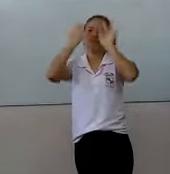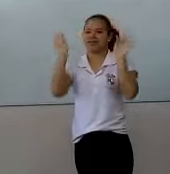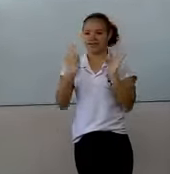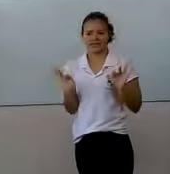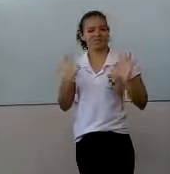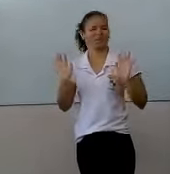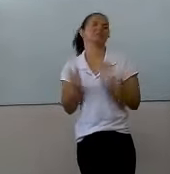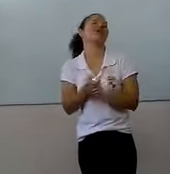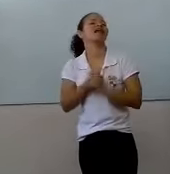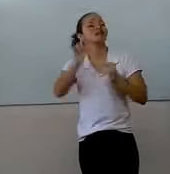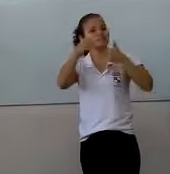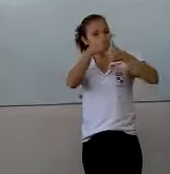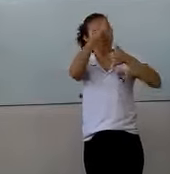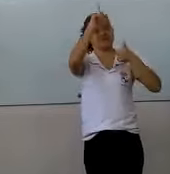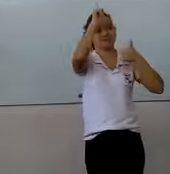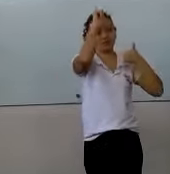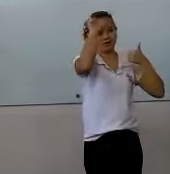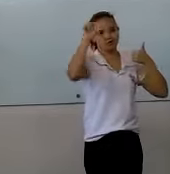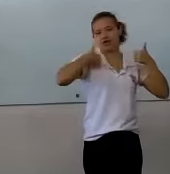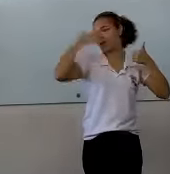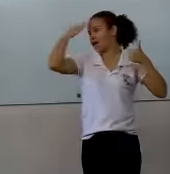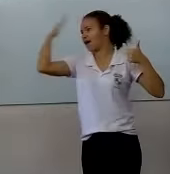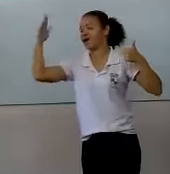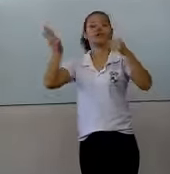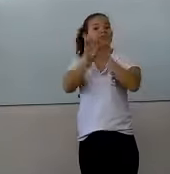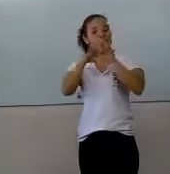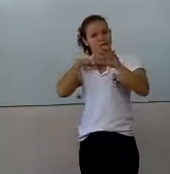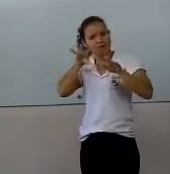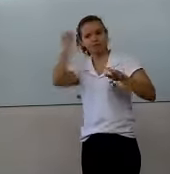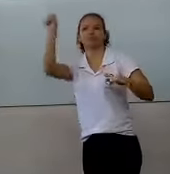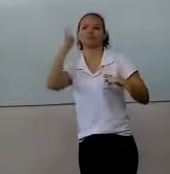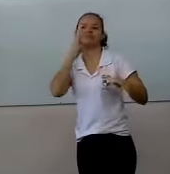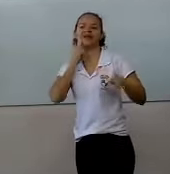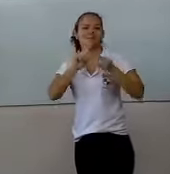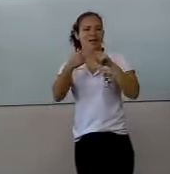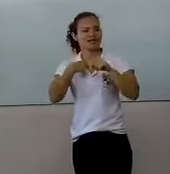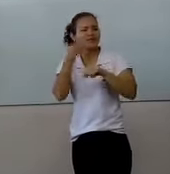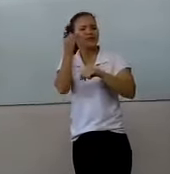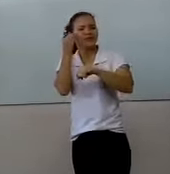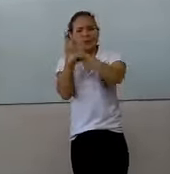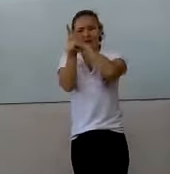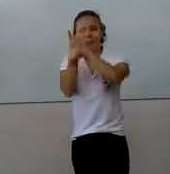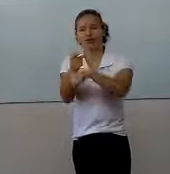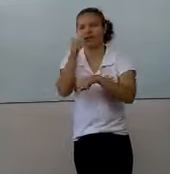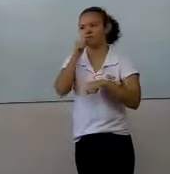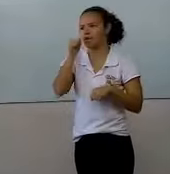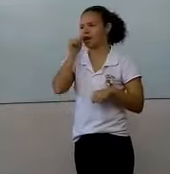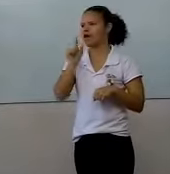autorizou toda a imagem dele. Eu fiquei muito feliz. O Antônio, ele é muito famoso, o Enzo também.